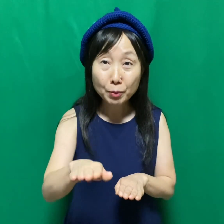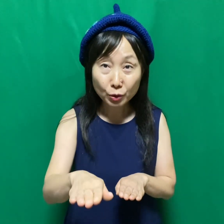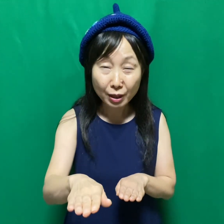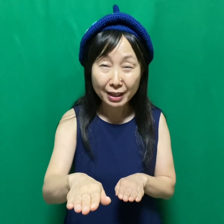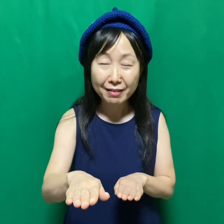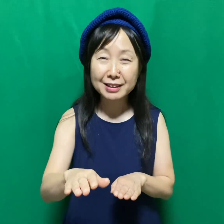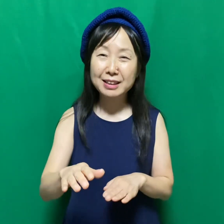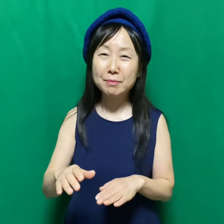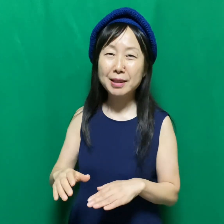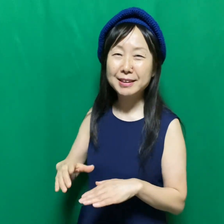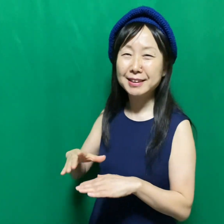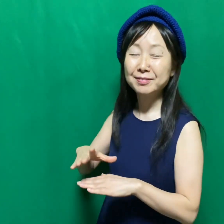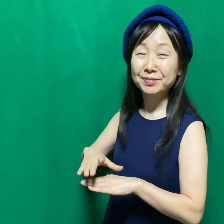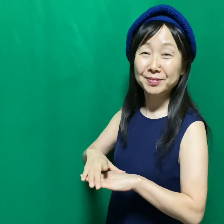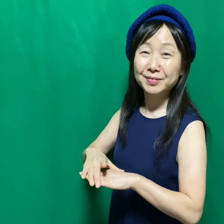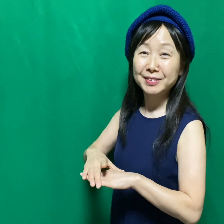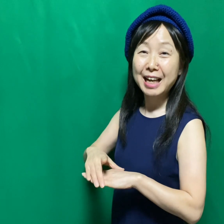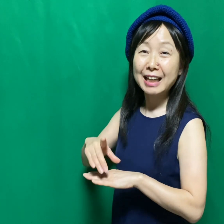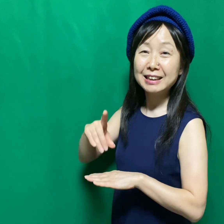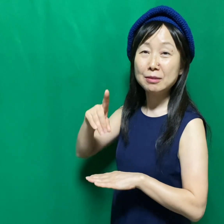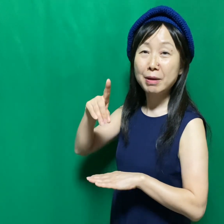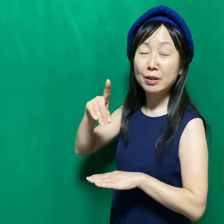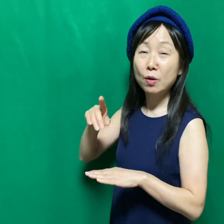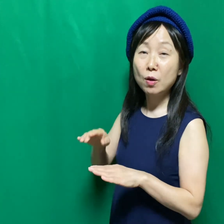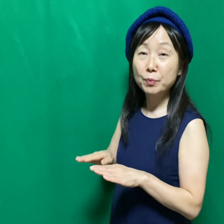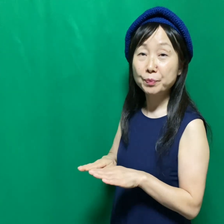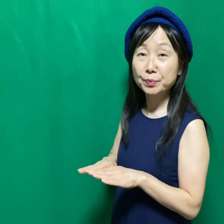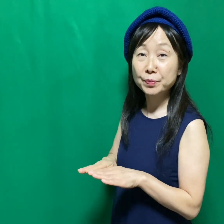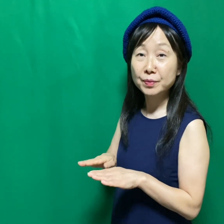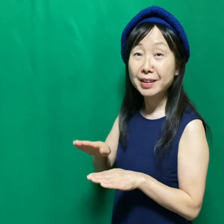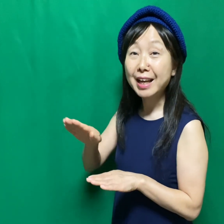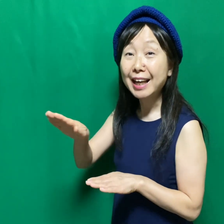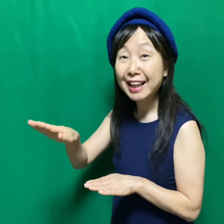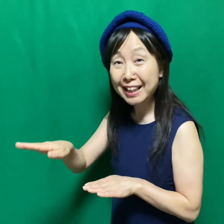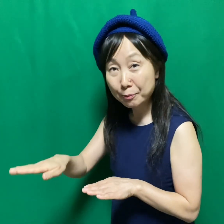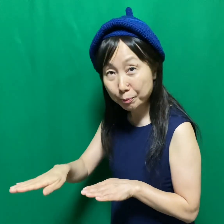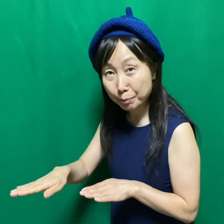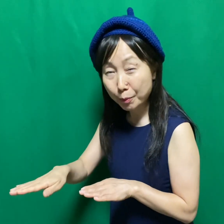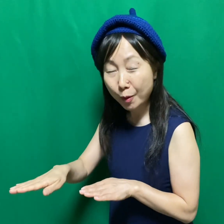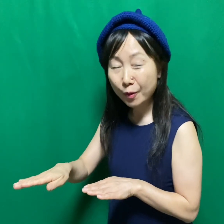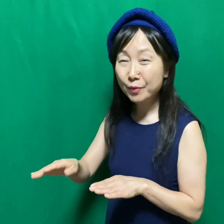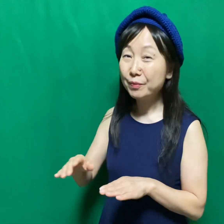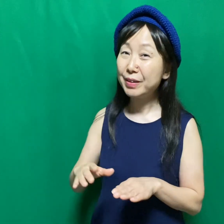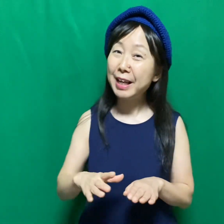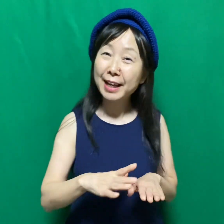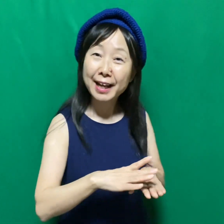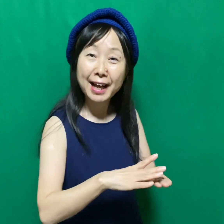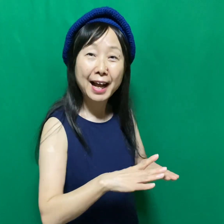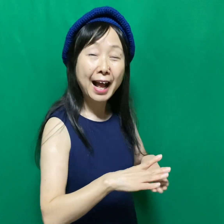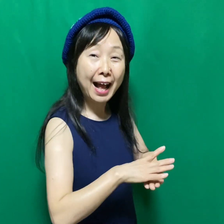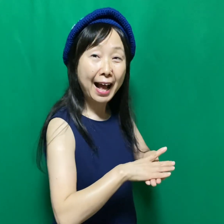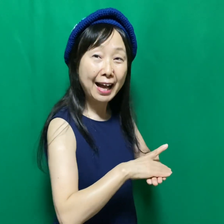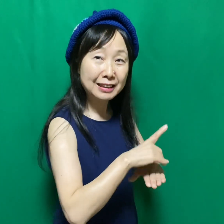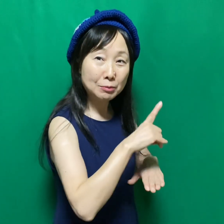と表しています。初めの一歩ね、初め